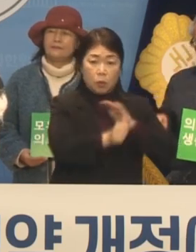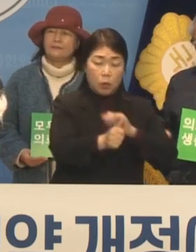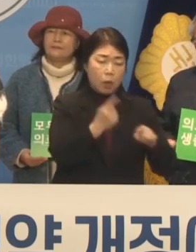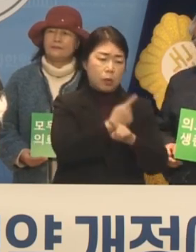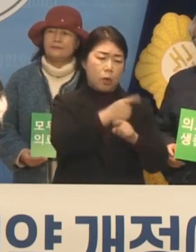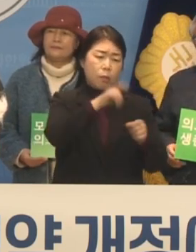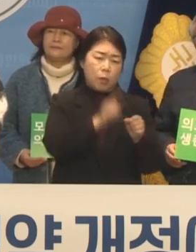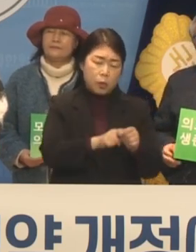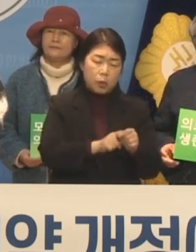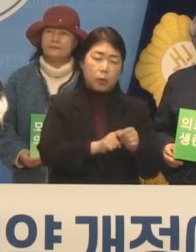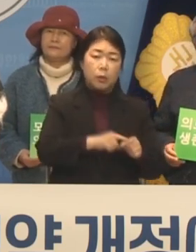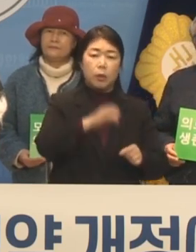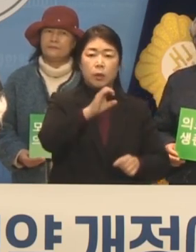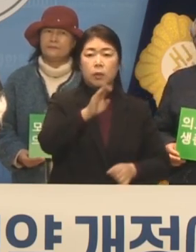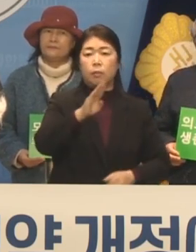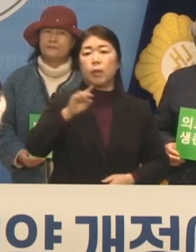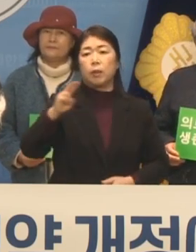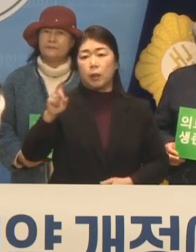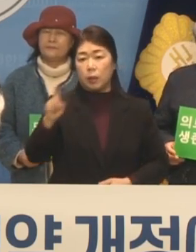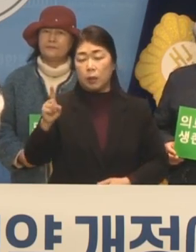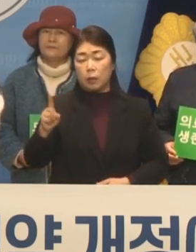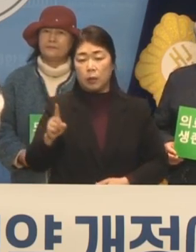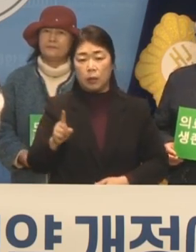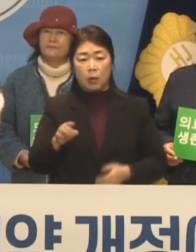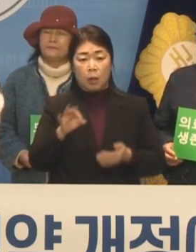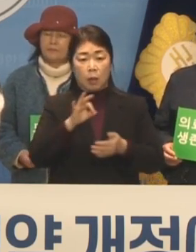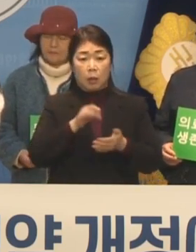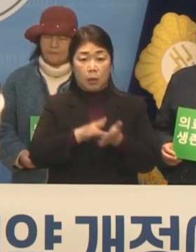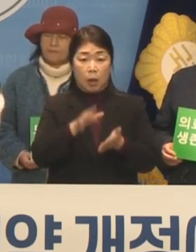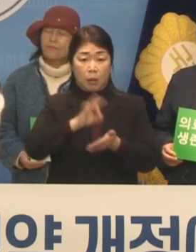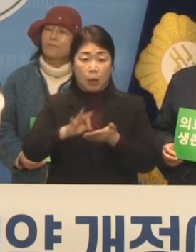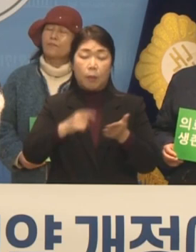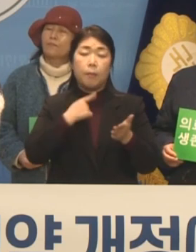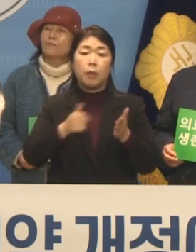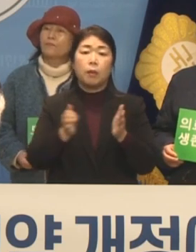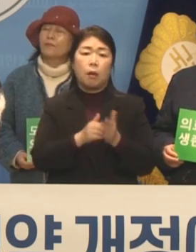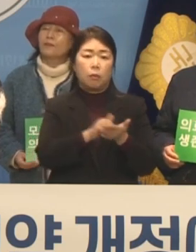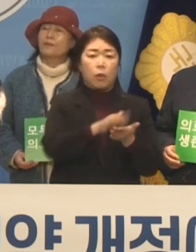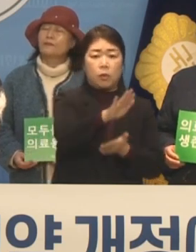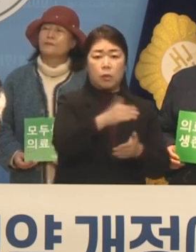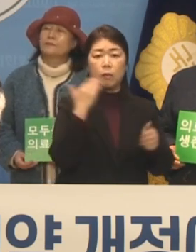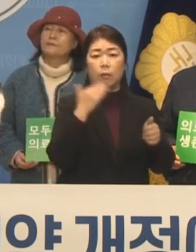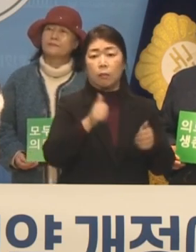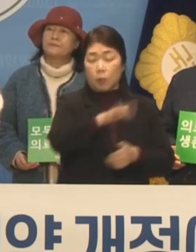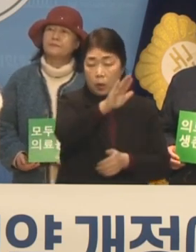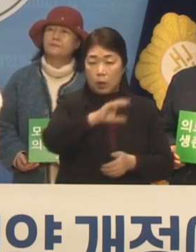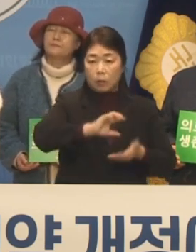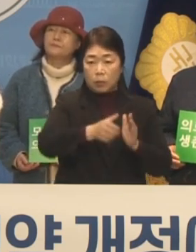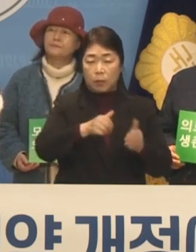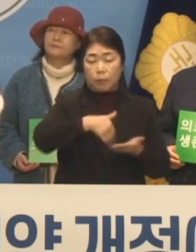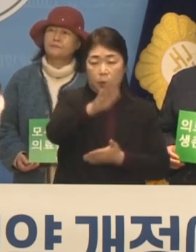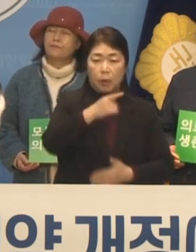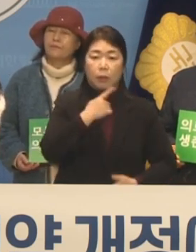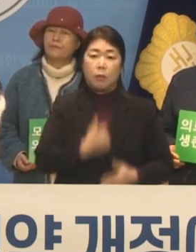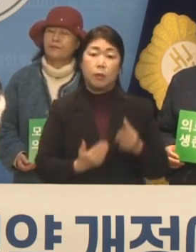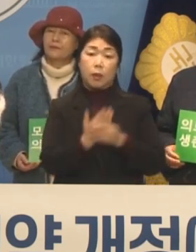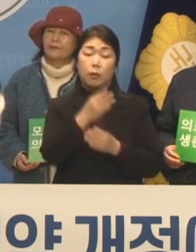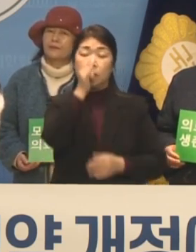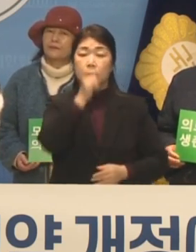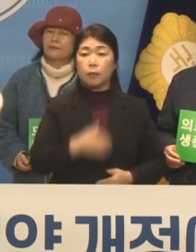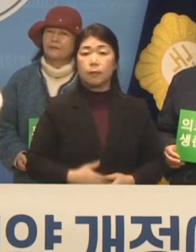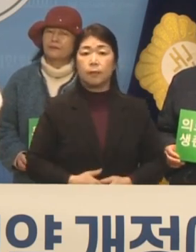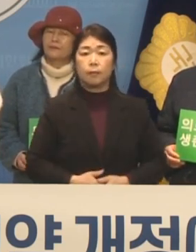목적으로 CBD 성분 제품을 사용하였다가 퇴출, 추방당하는 사건이 발생하기도